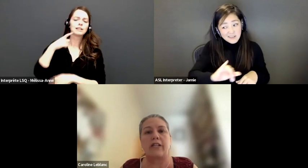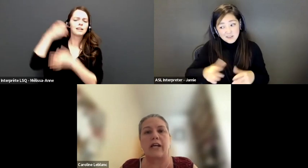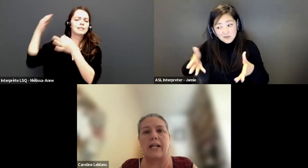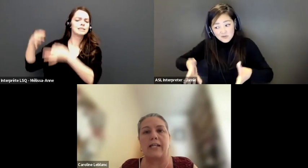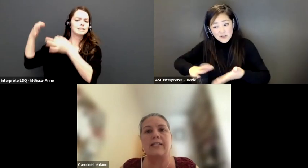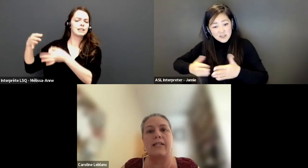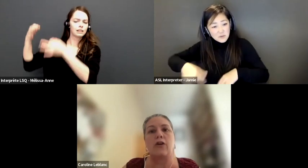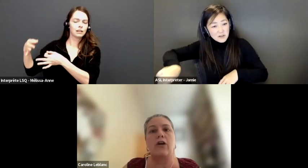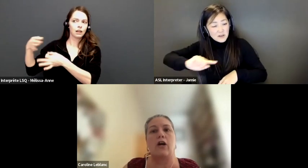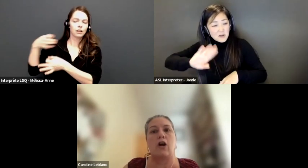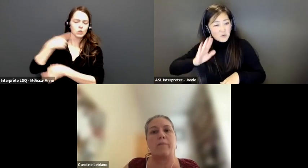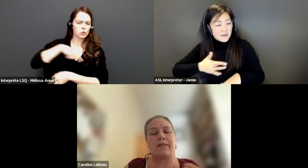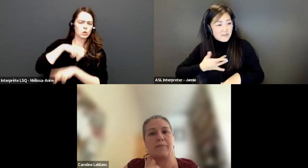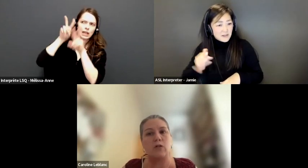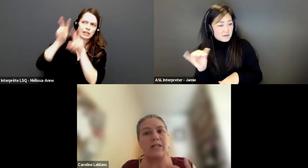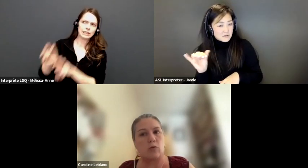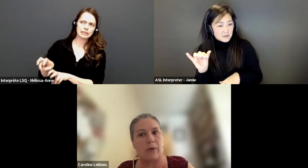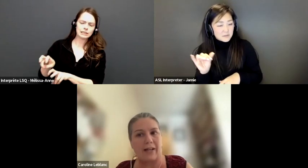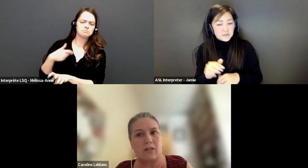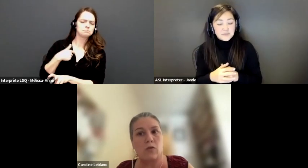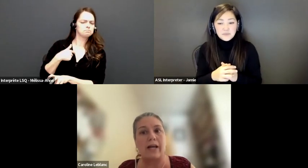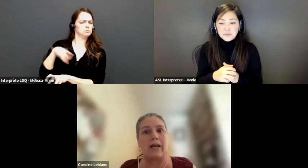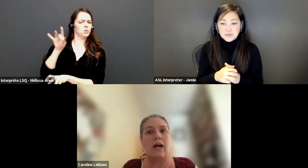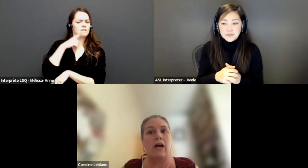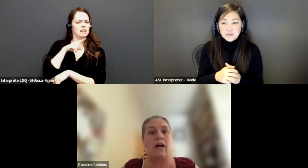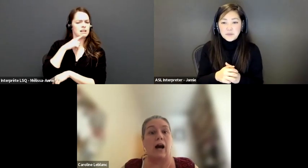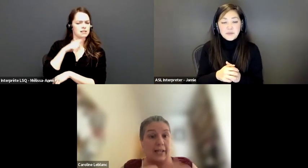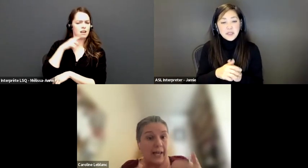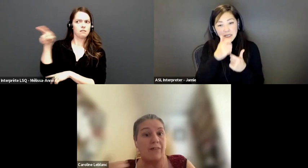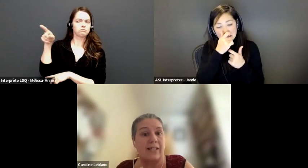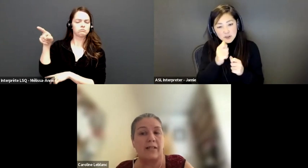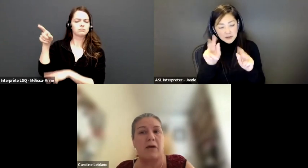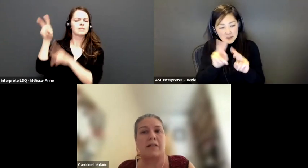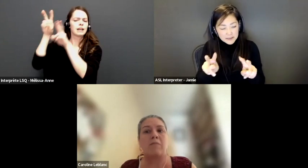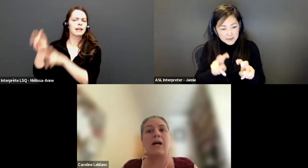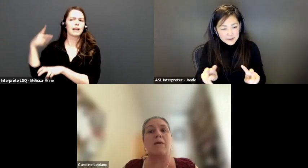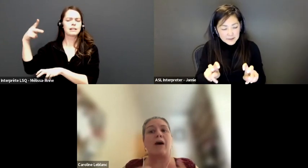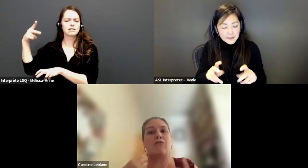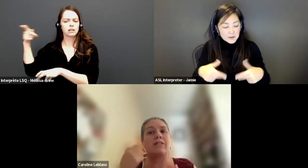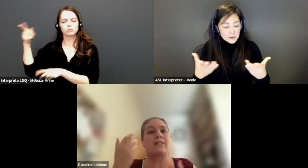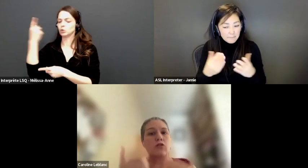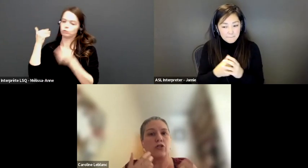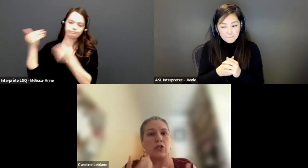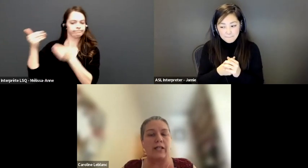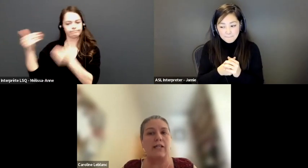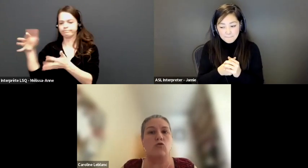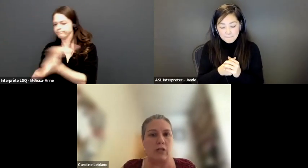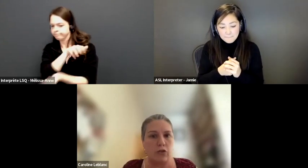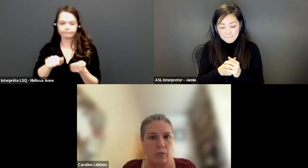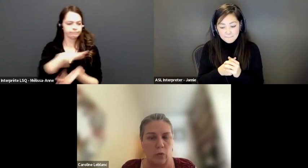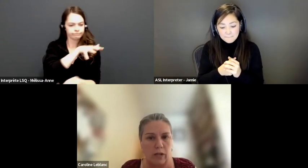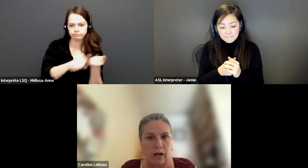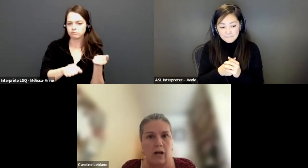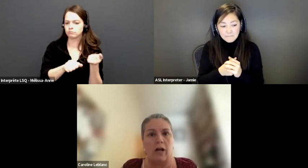dans notre analyse, c'est que leur perception des opérations est en lien avec les démantèlements et parfois distorsionnée du